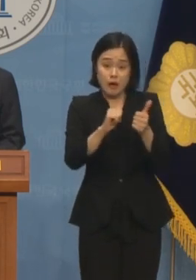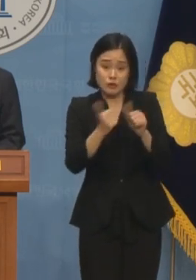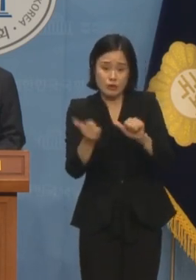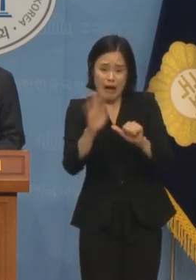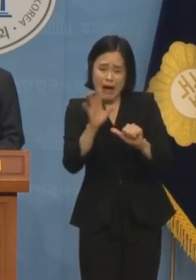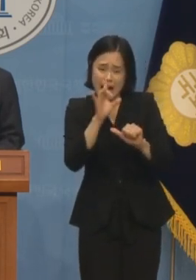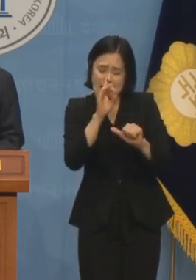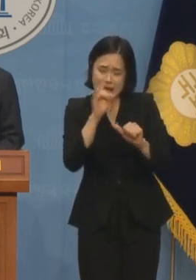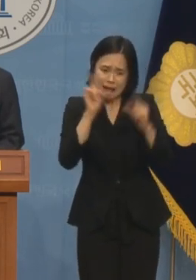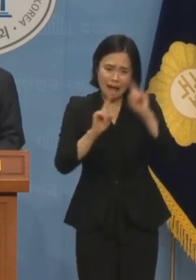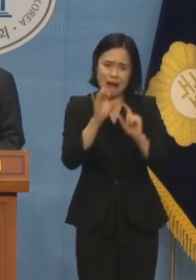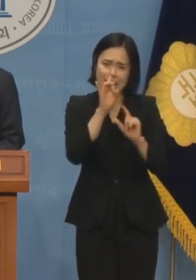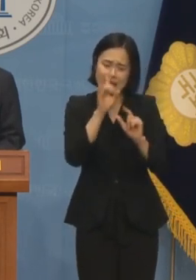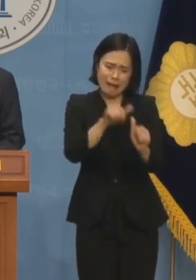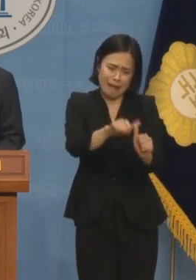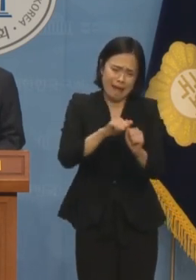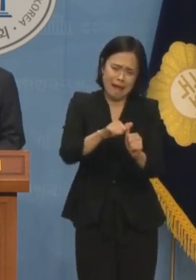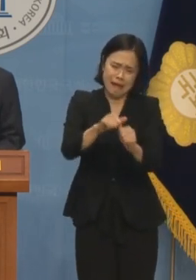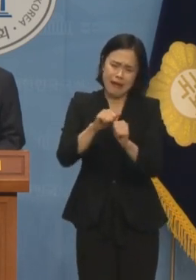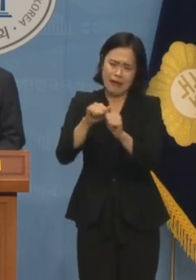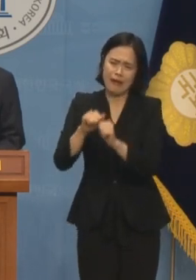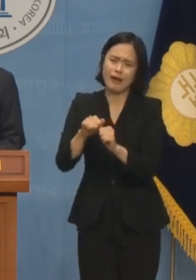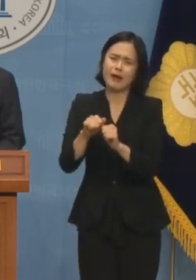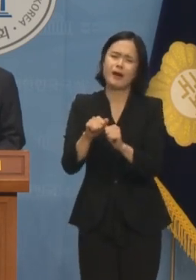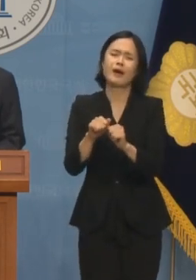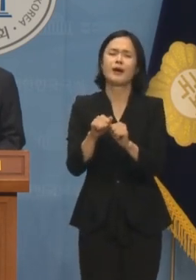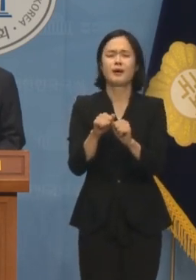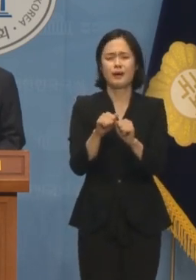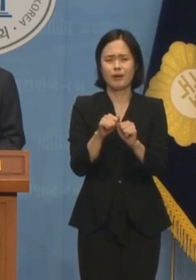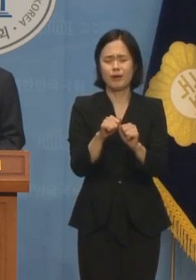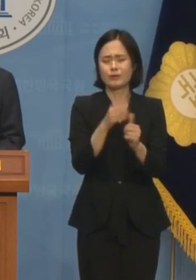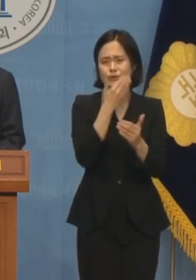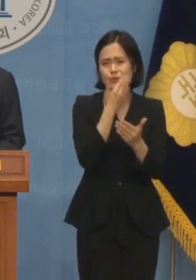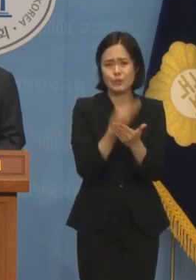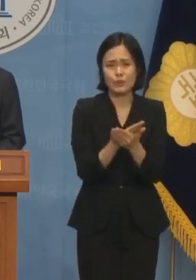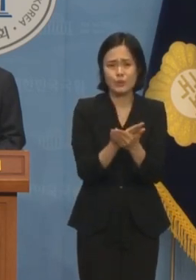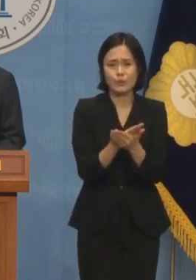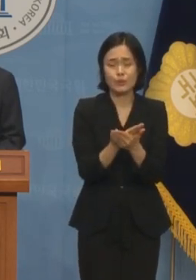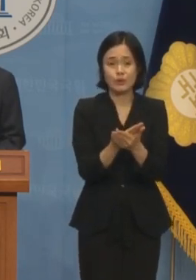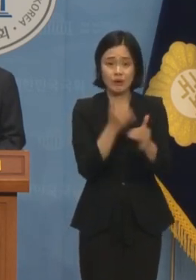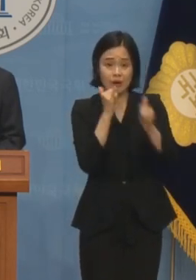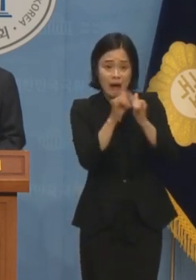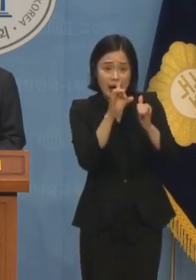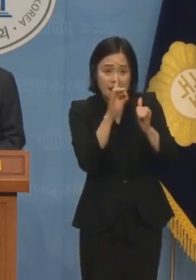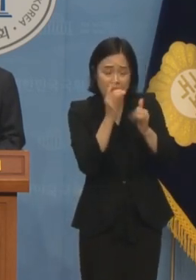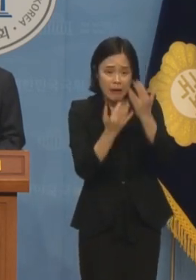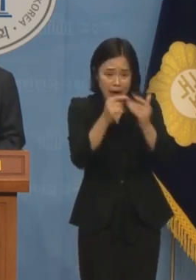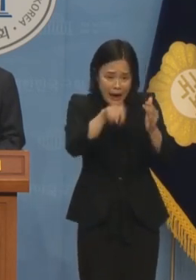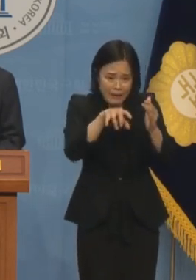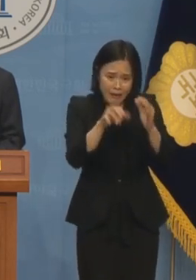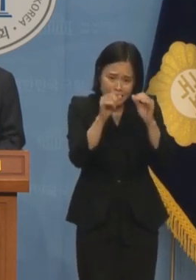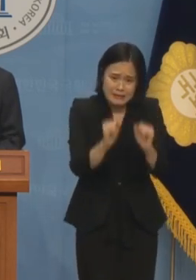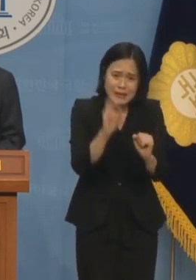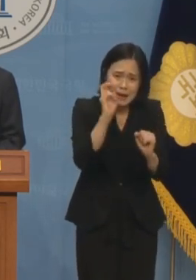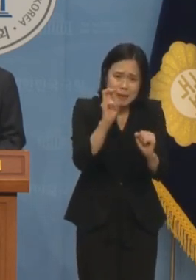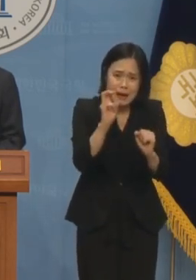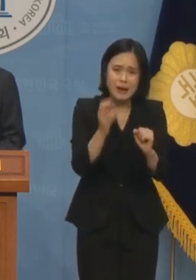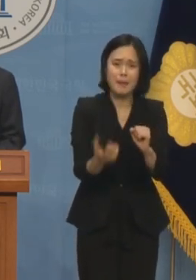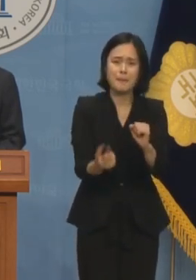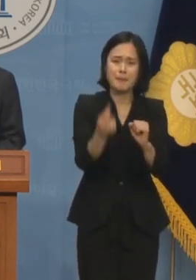연락이 두절되신 분들이 가족의 품에 돌아가실 수 있도록 온 힘을 다해 주시기를